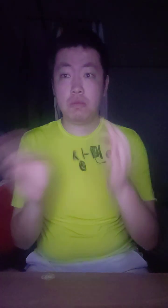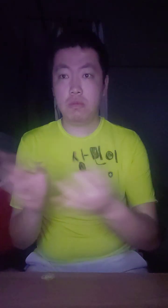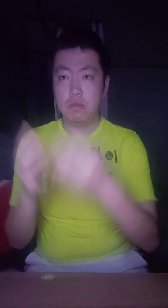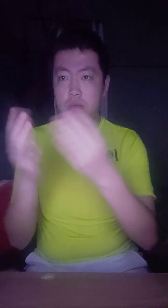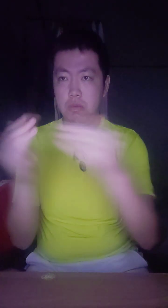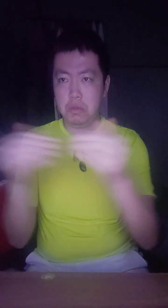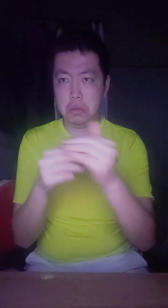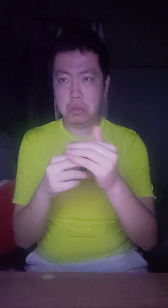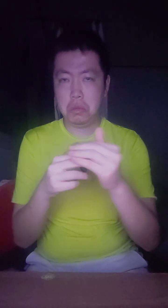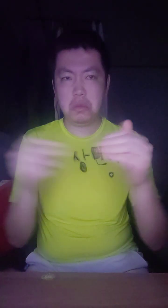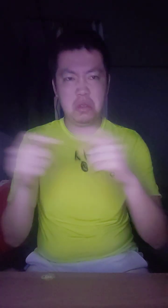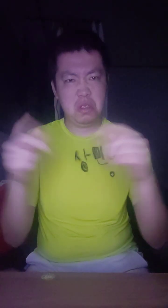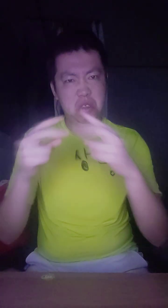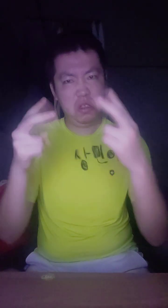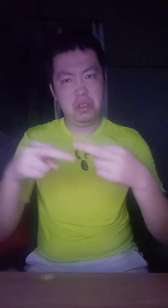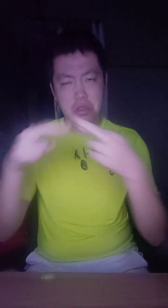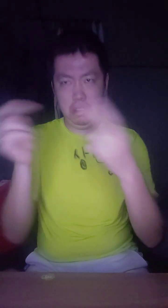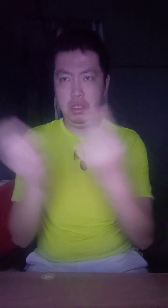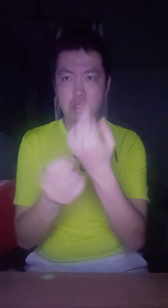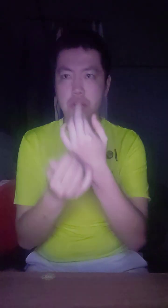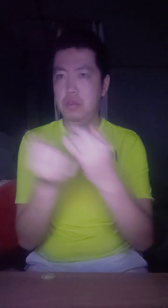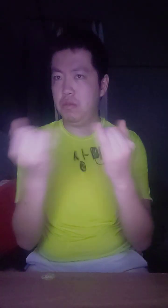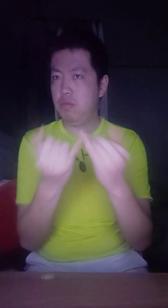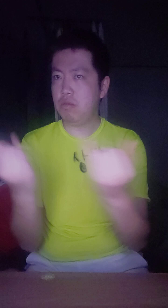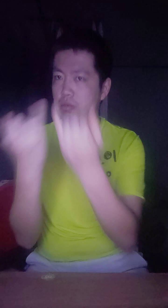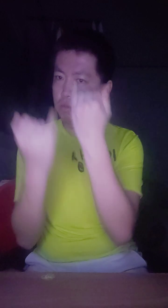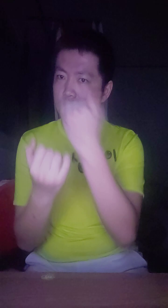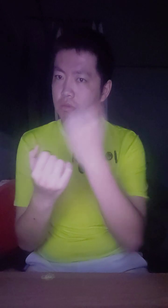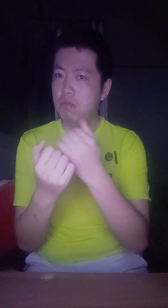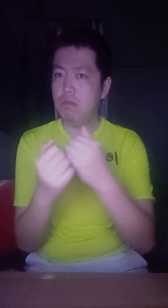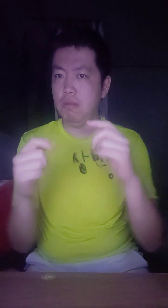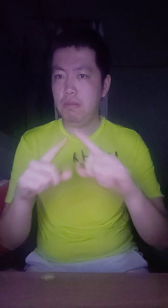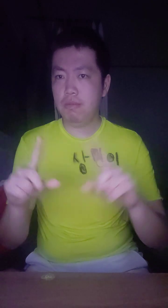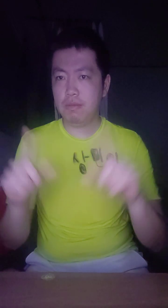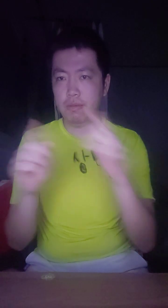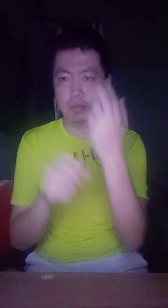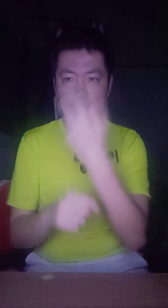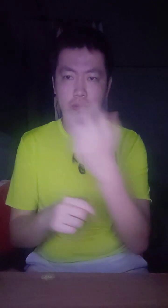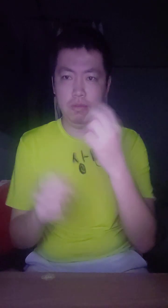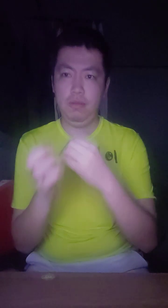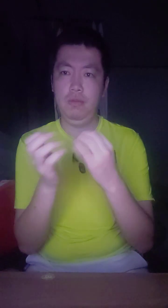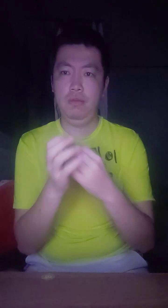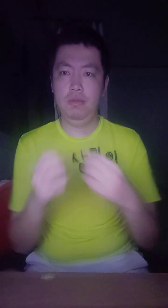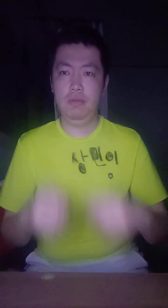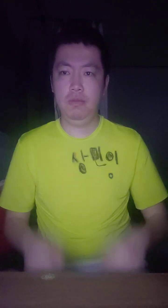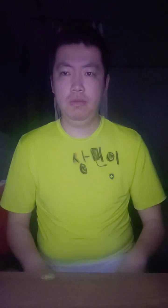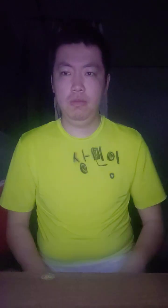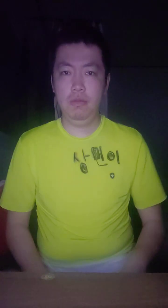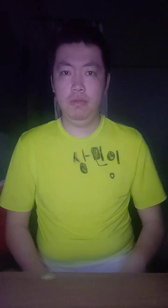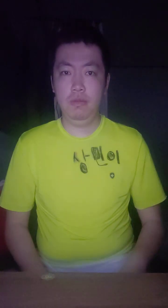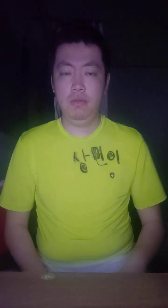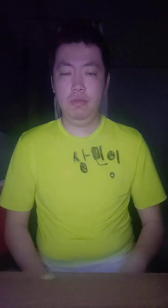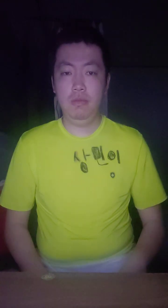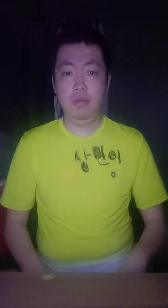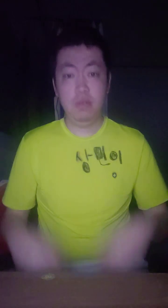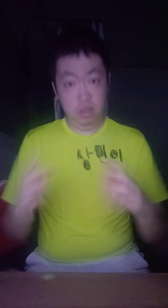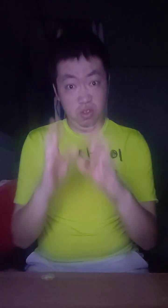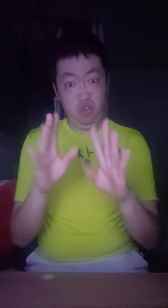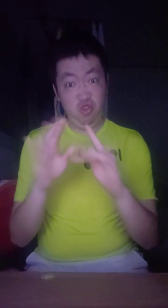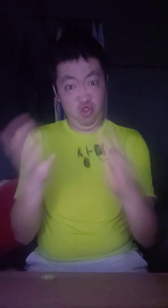접촉에 의해 전기 공급에 이상이 생긴 걸로 보고 정확한 원인을 파악하고 있습니다. 어젯밤 부천